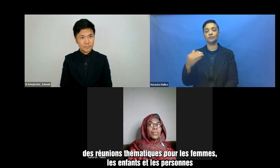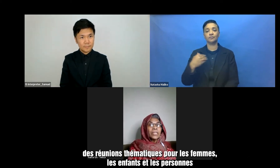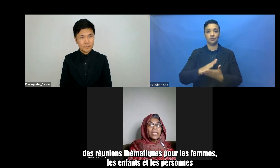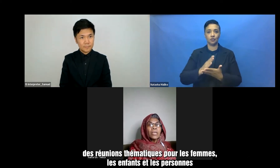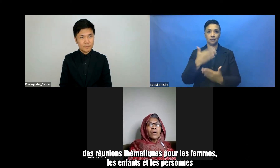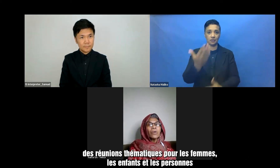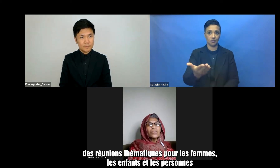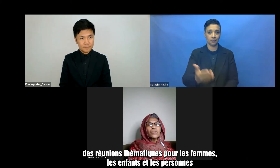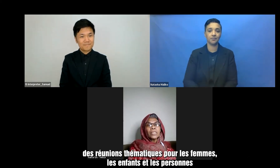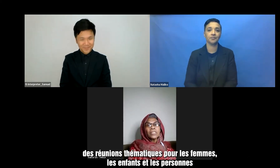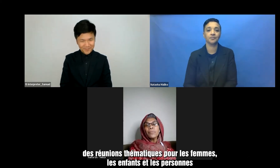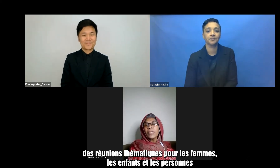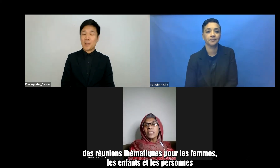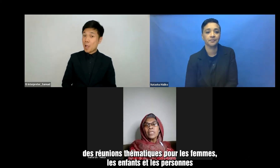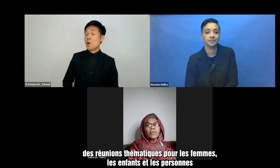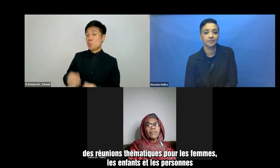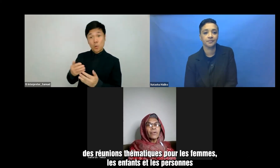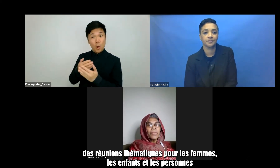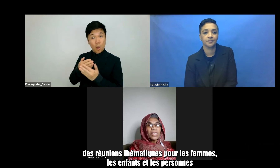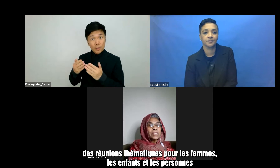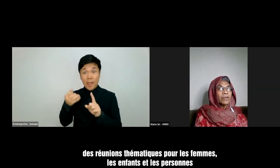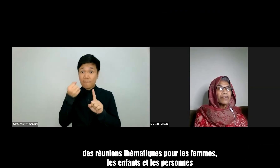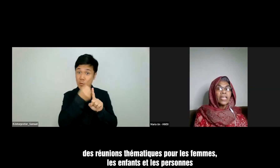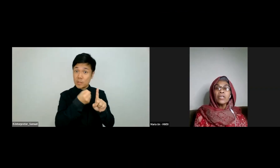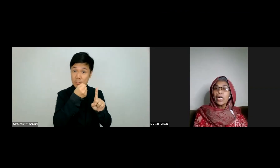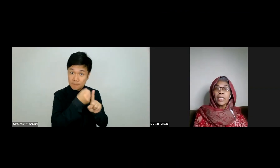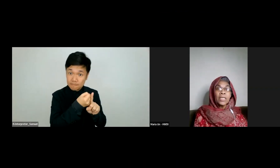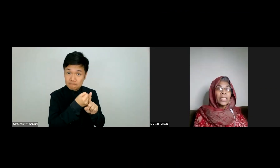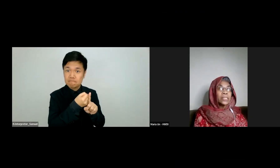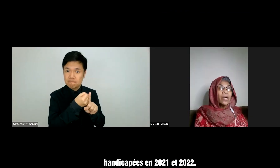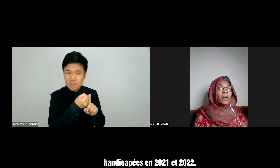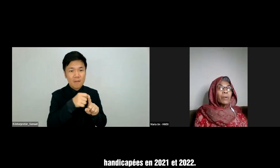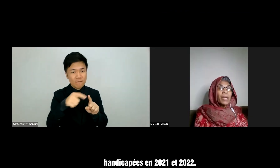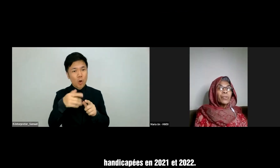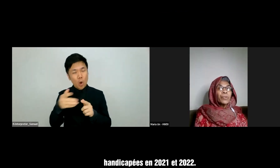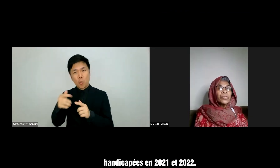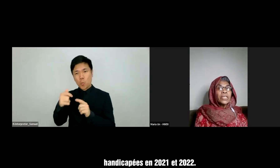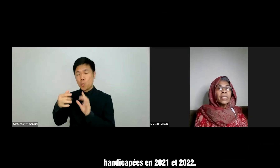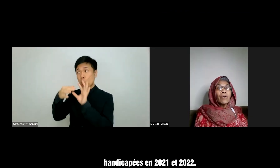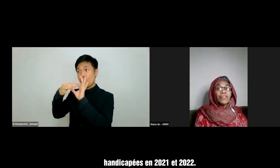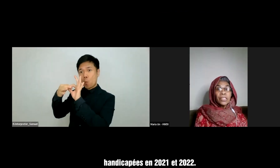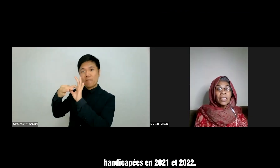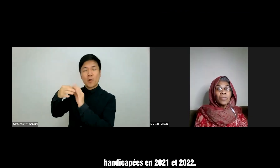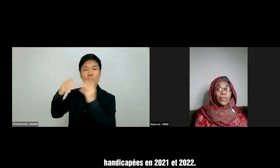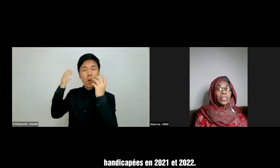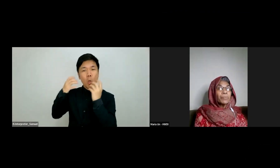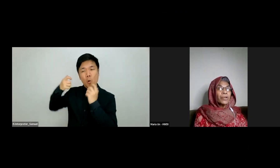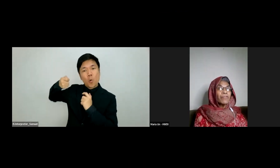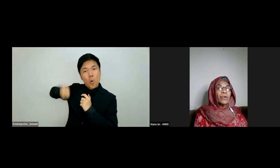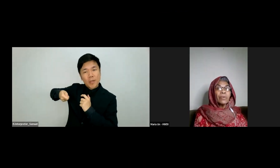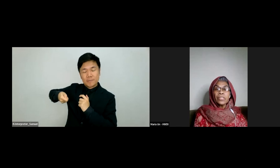Par conséquent, le gouvernement des districts a eu des réunions thématiques pour les femmes, les